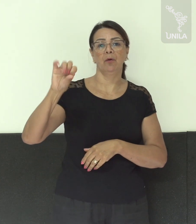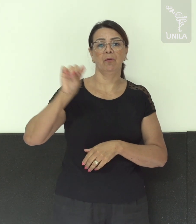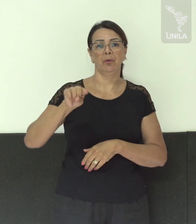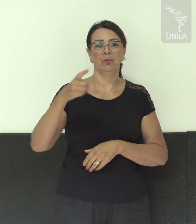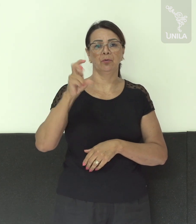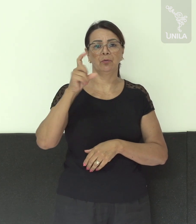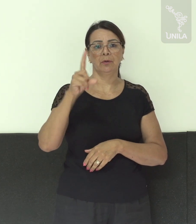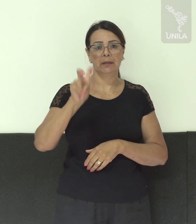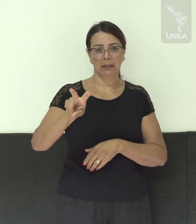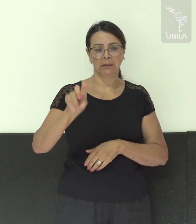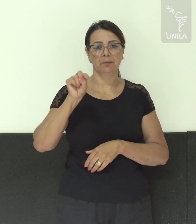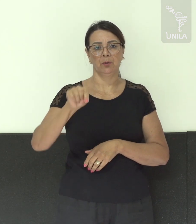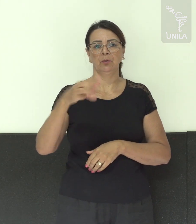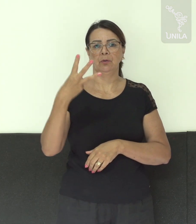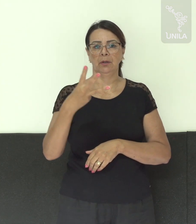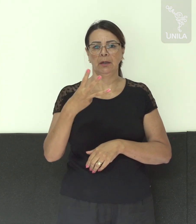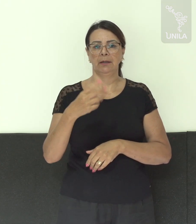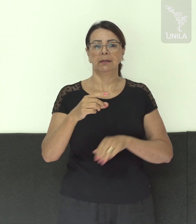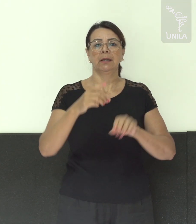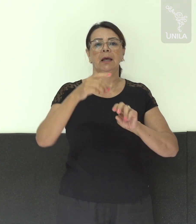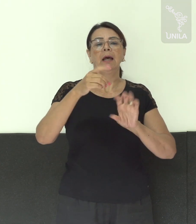9.15.3. Ciência do Decreto